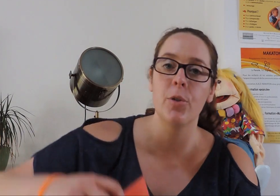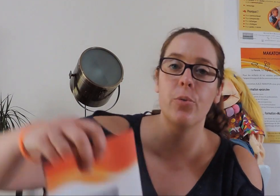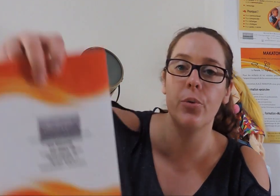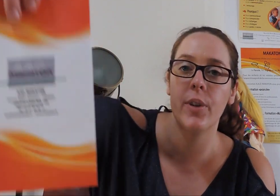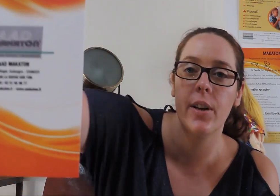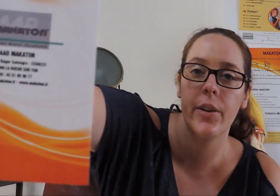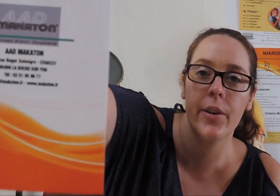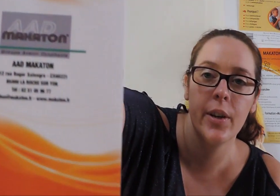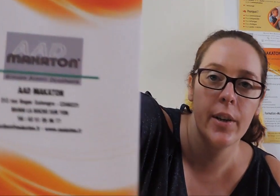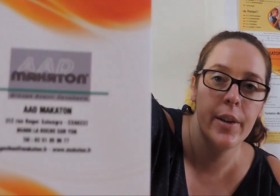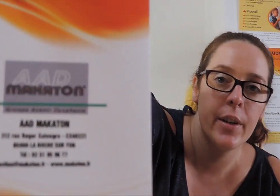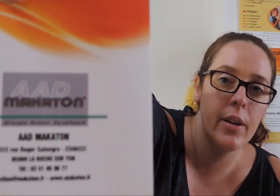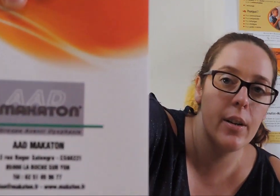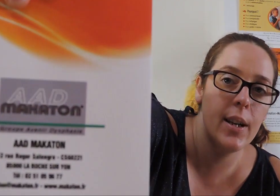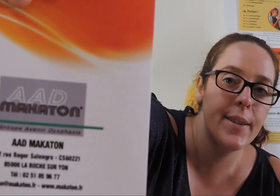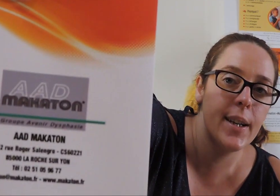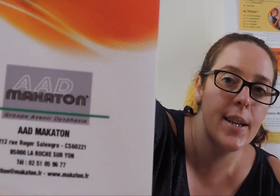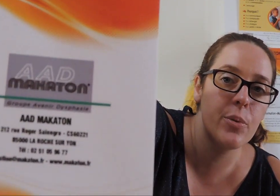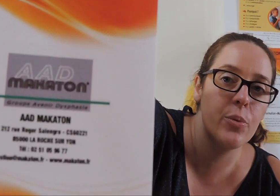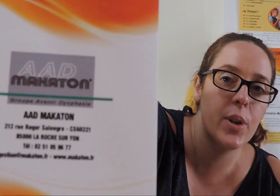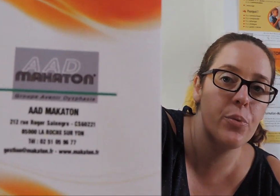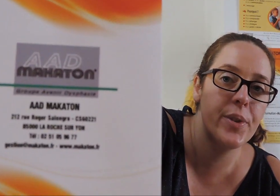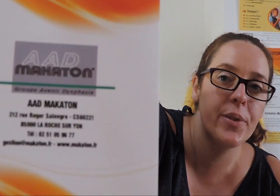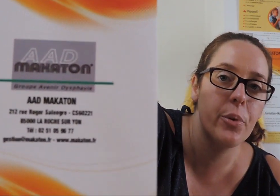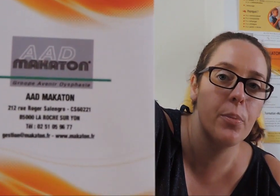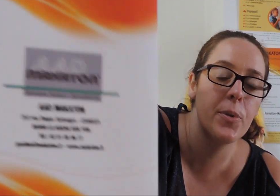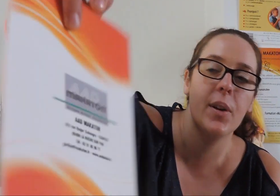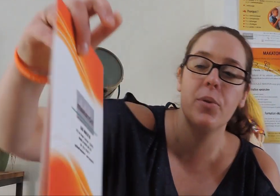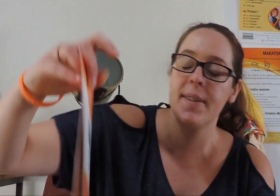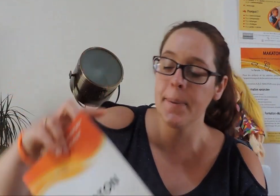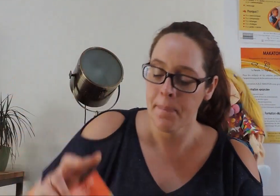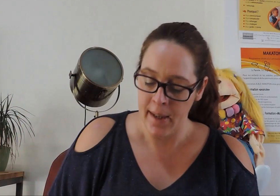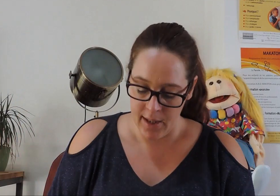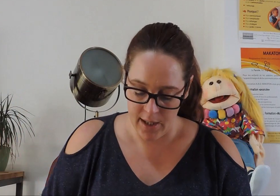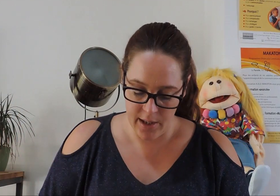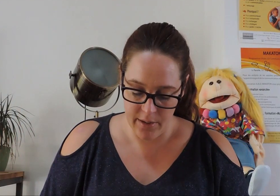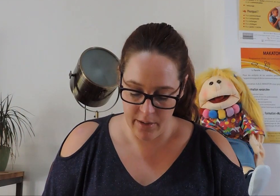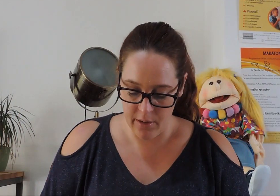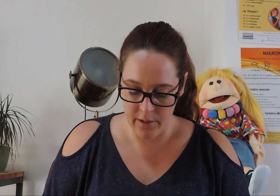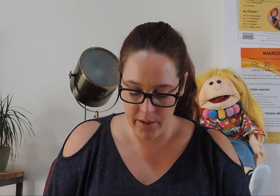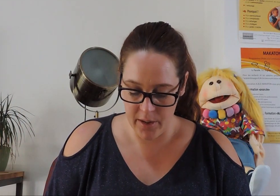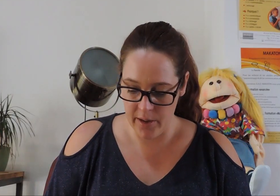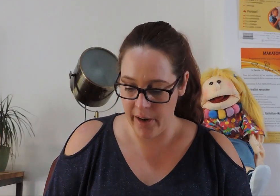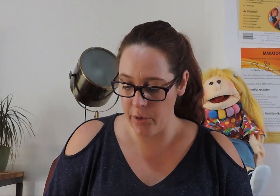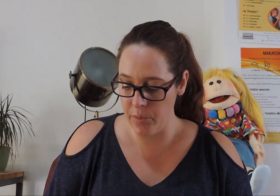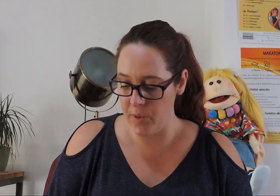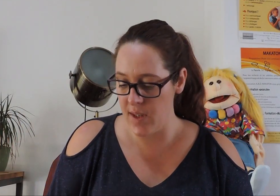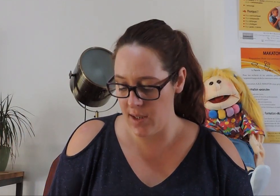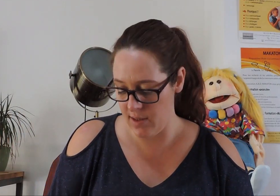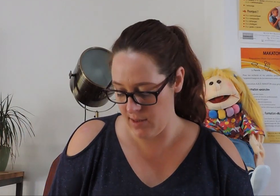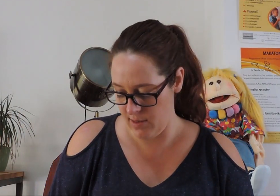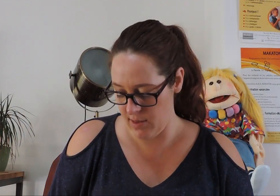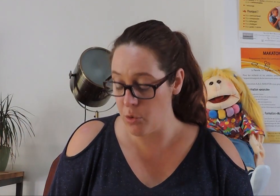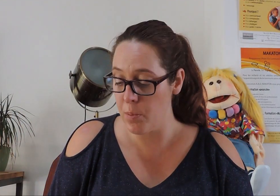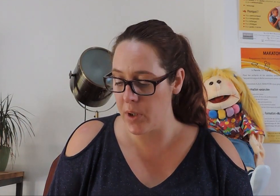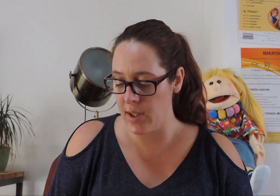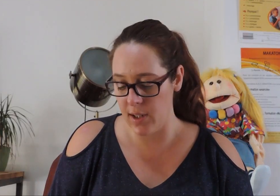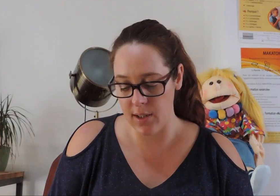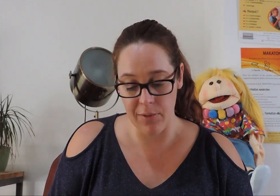je vais vous donner l'adresse en tout cas tout est en commentaire aussi et euh euh à leur demander un un support qui est qui